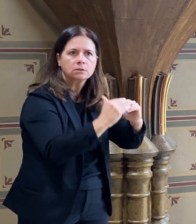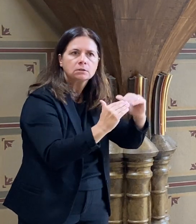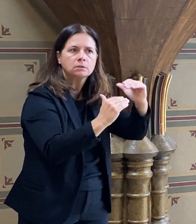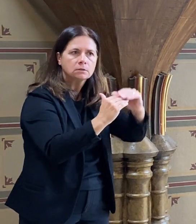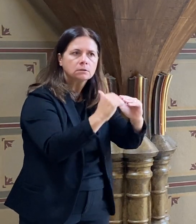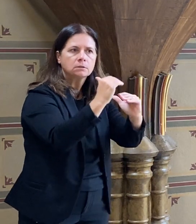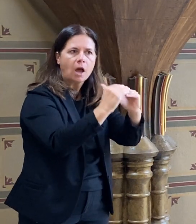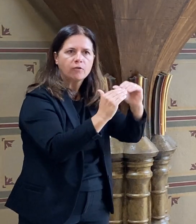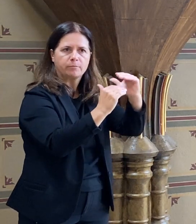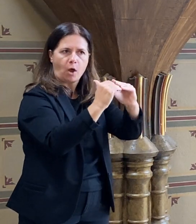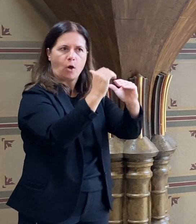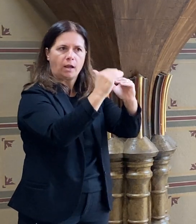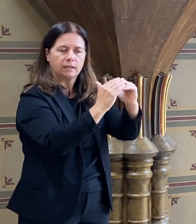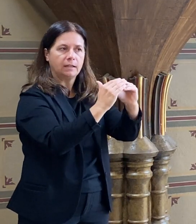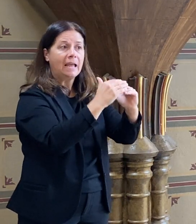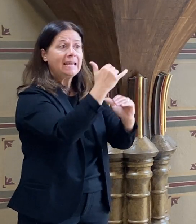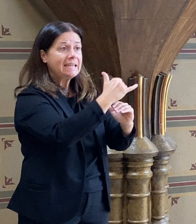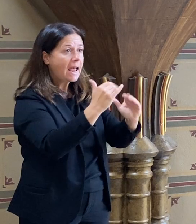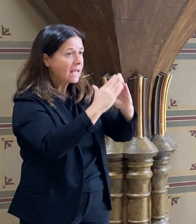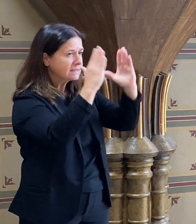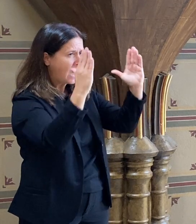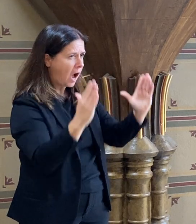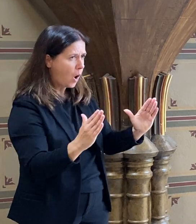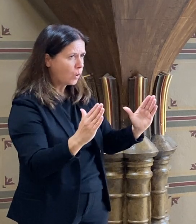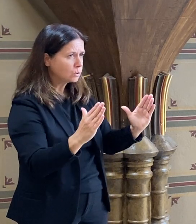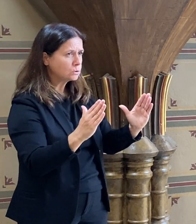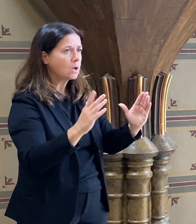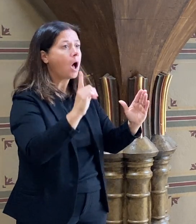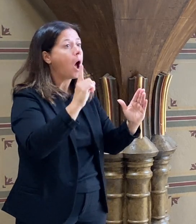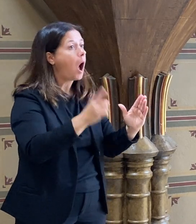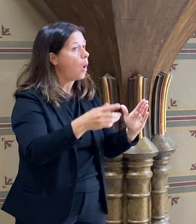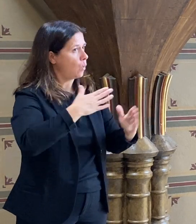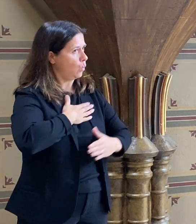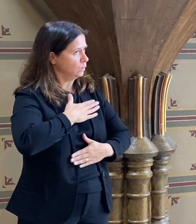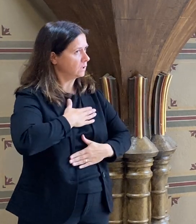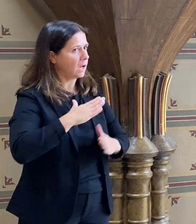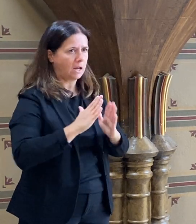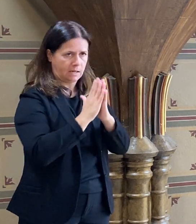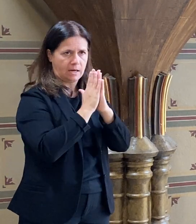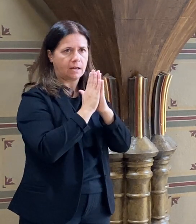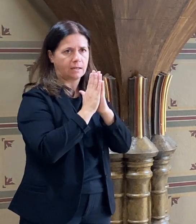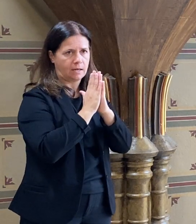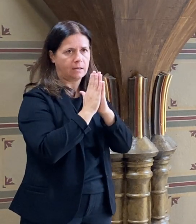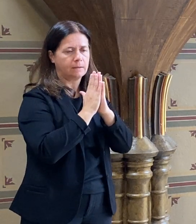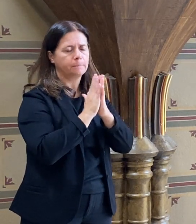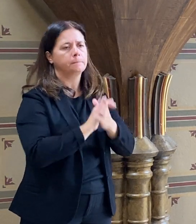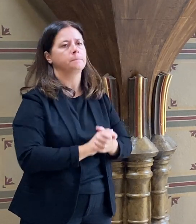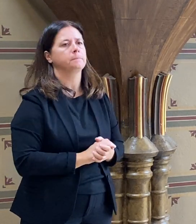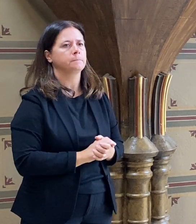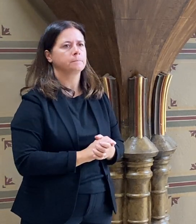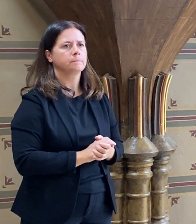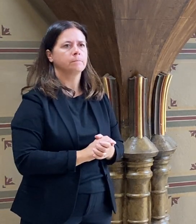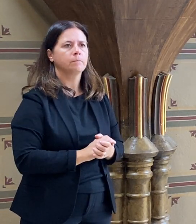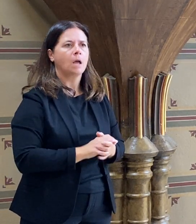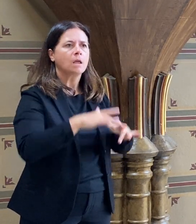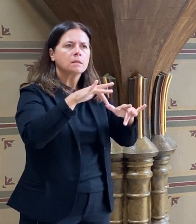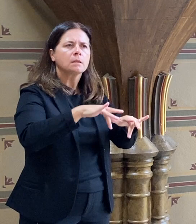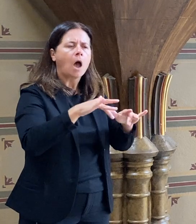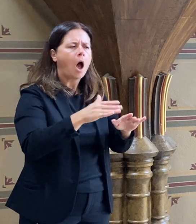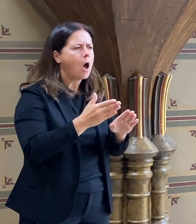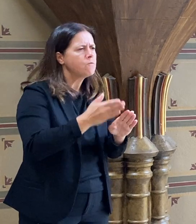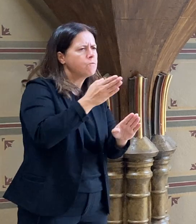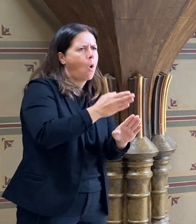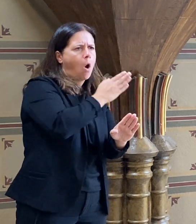aufbaut. Jedes Gebäude, auch unsere Kirche. Vor uns haben